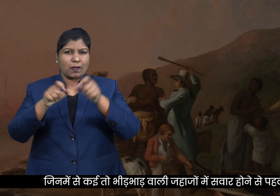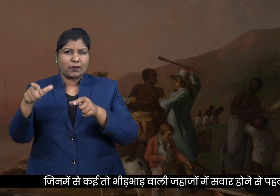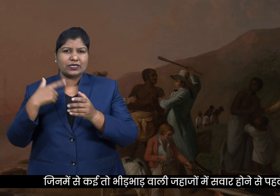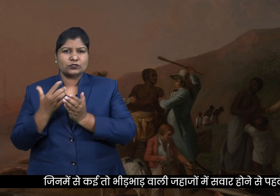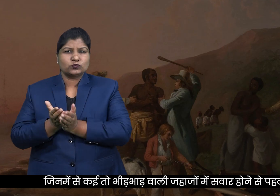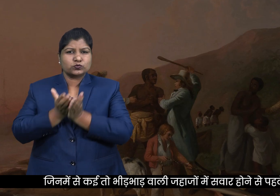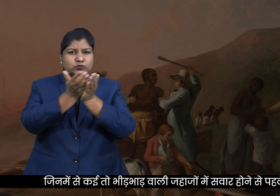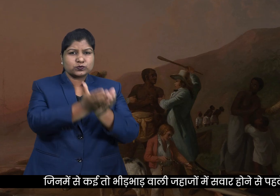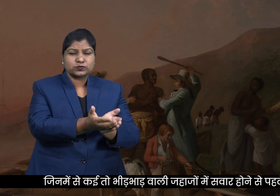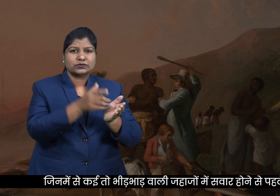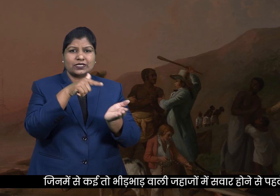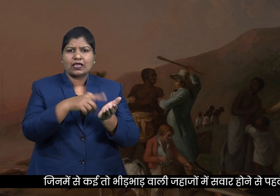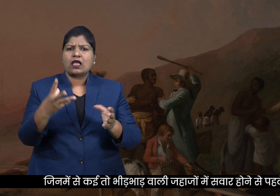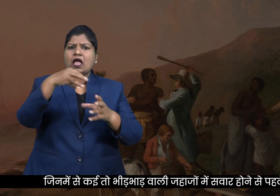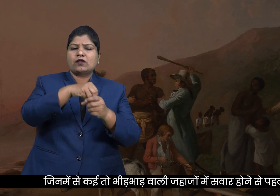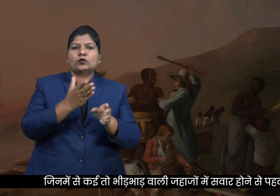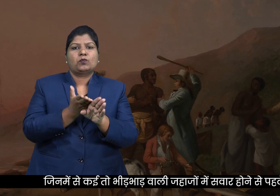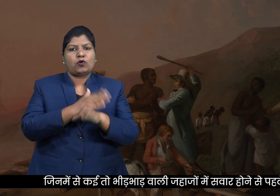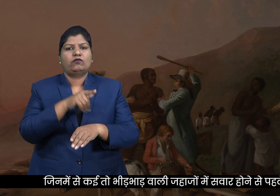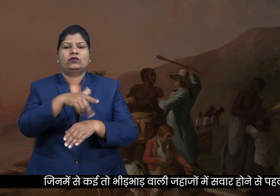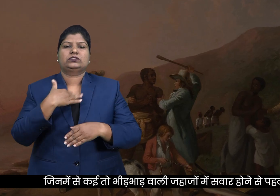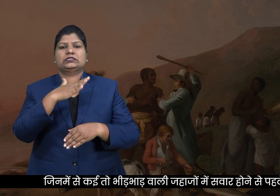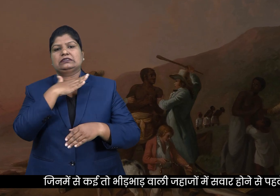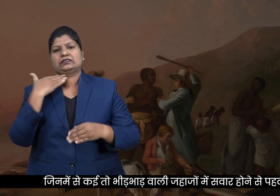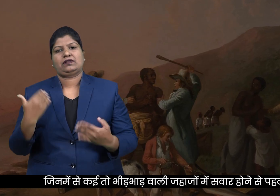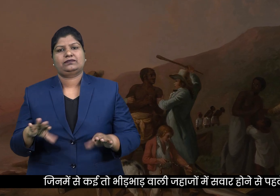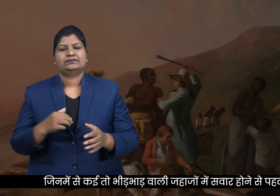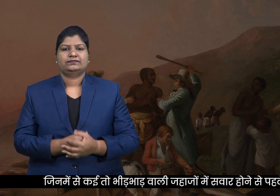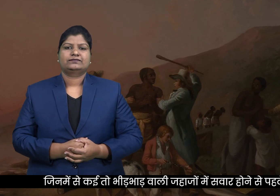से पहले ही मर जाते थे।